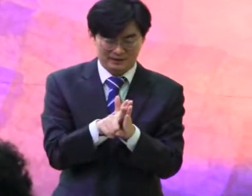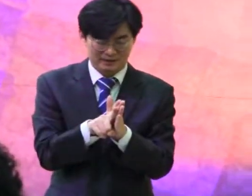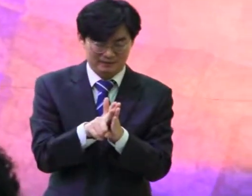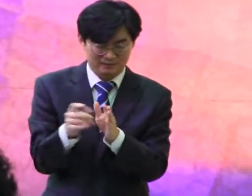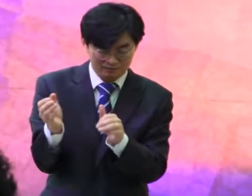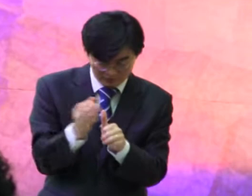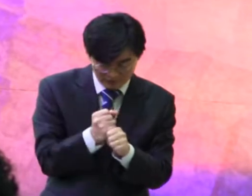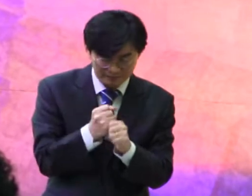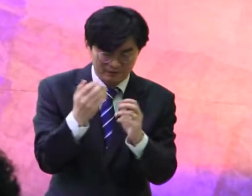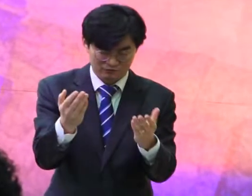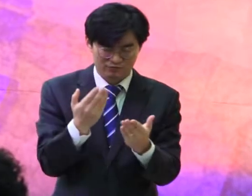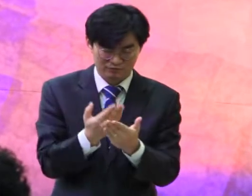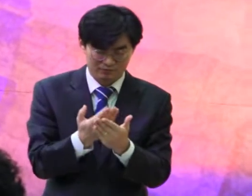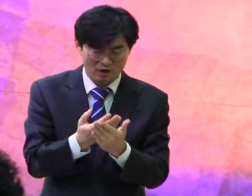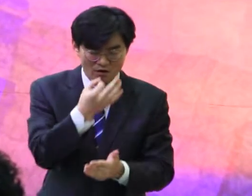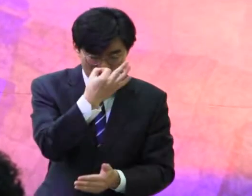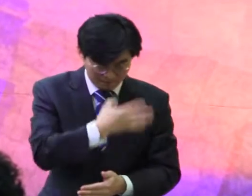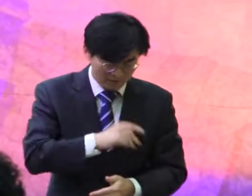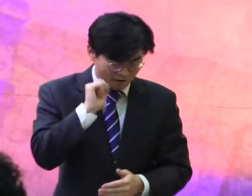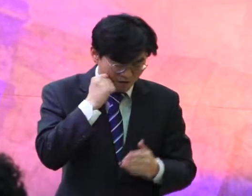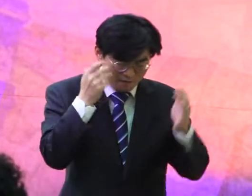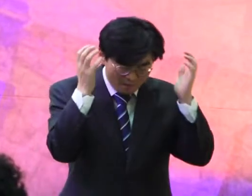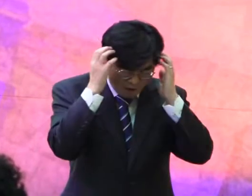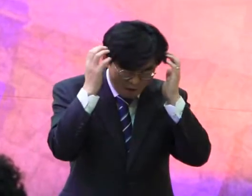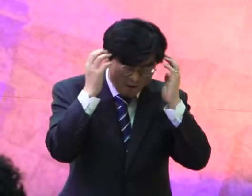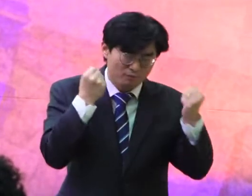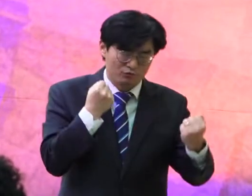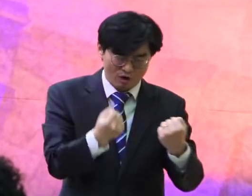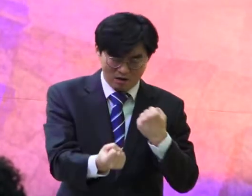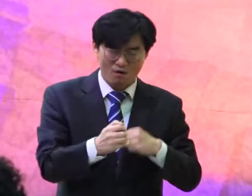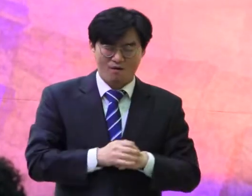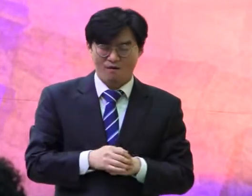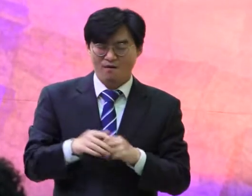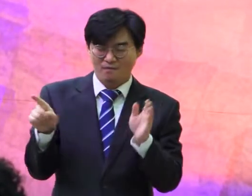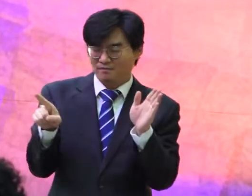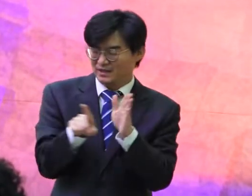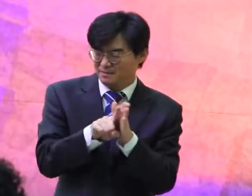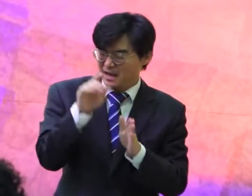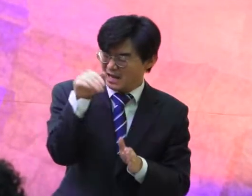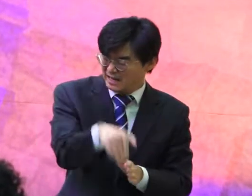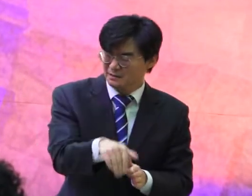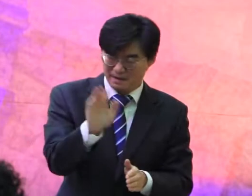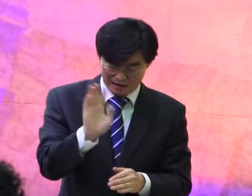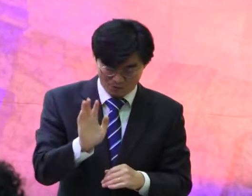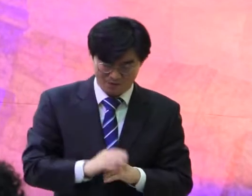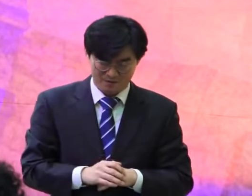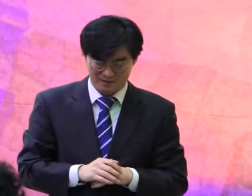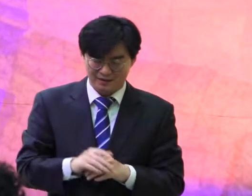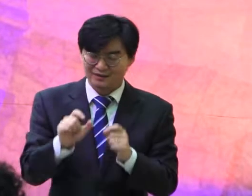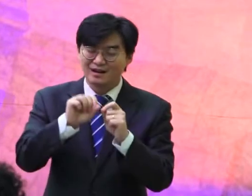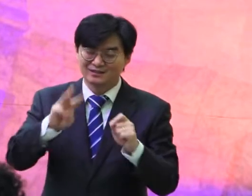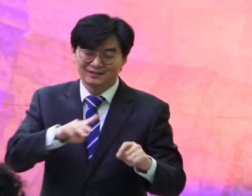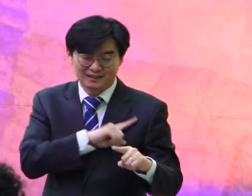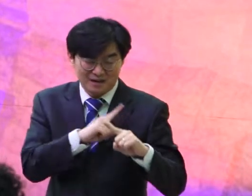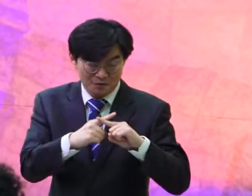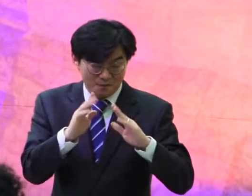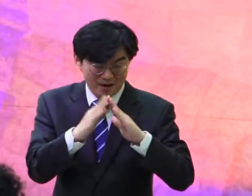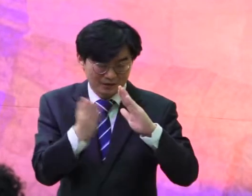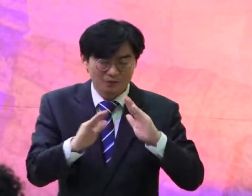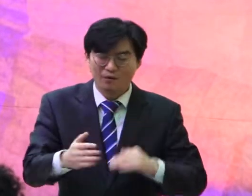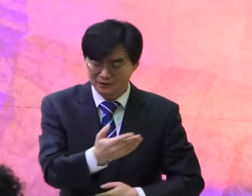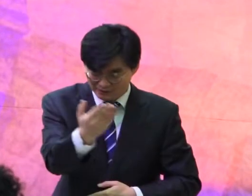이 어렵고 힘든 시대 속에서 많은 사람들이 신앙이 약해지고 신앙을 잃어갈 때에 우리 영천제일교회